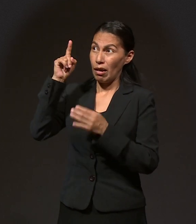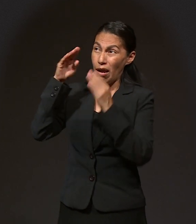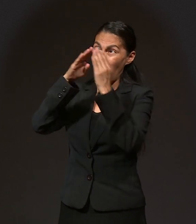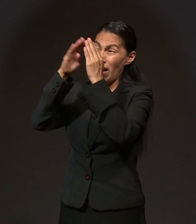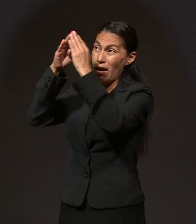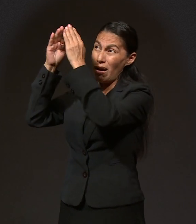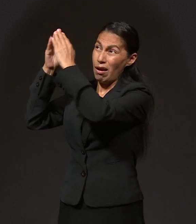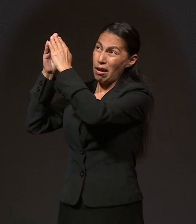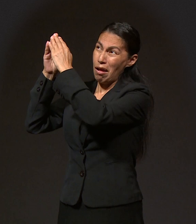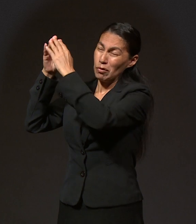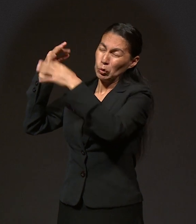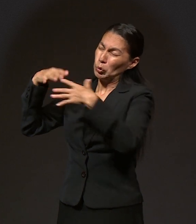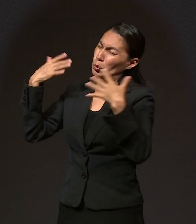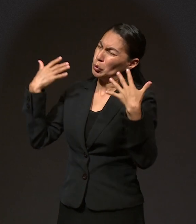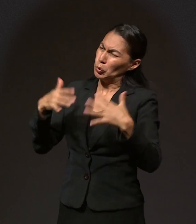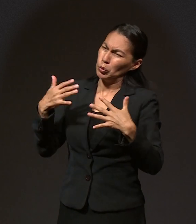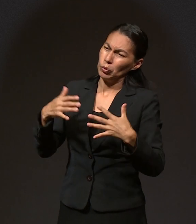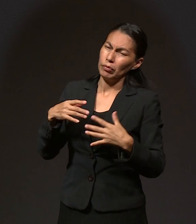preparar el lugar para vosotros. Si me ofre,